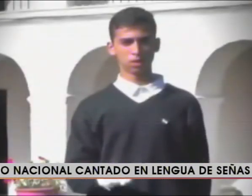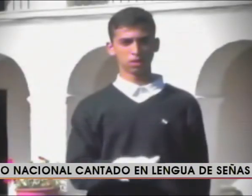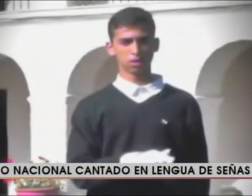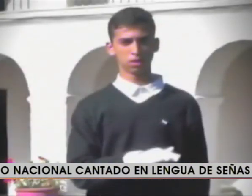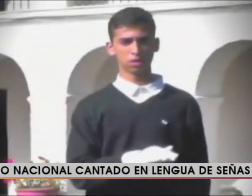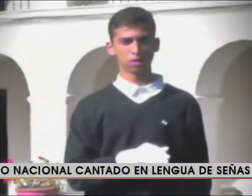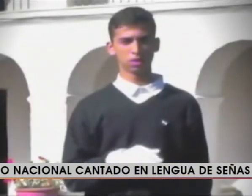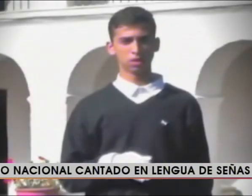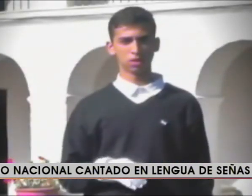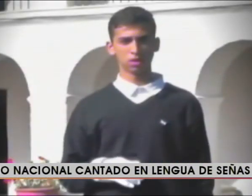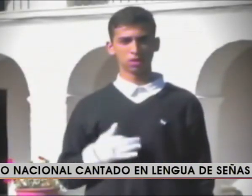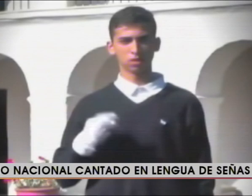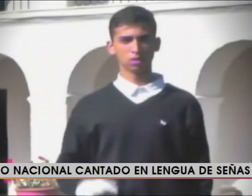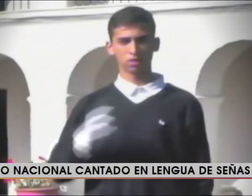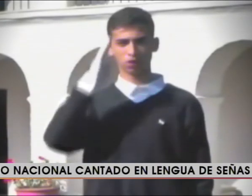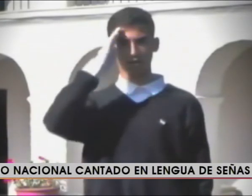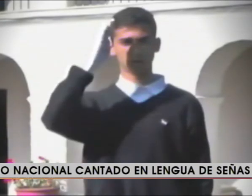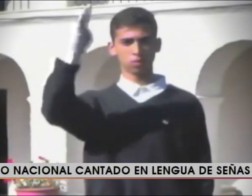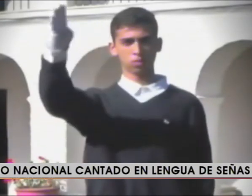argentino, salud